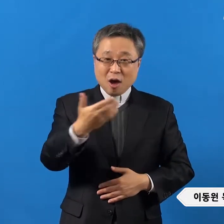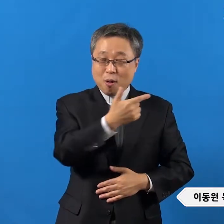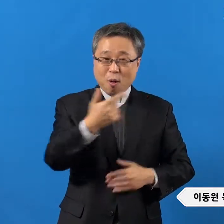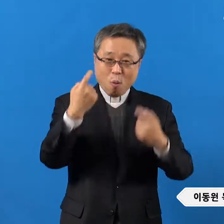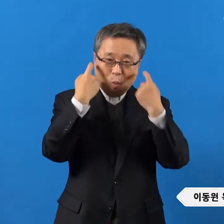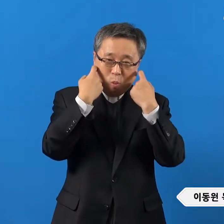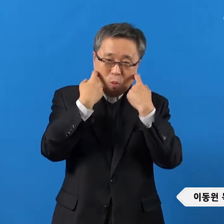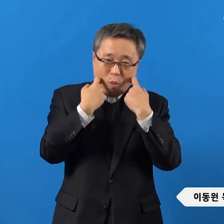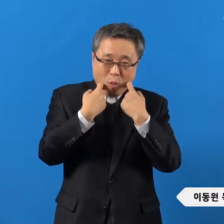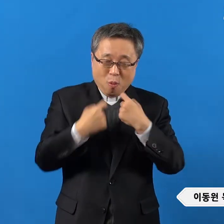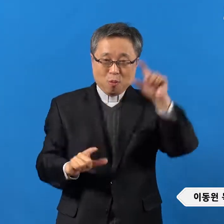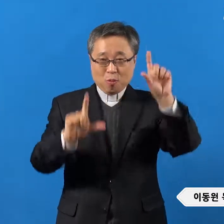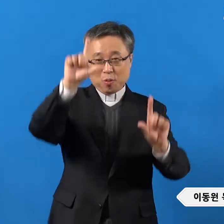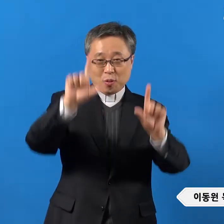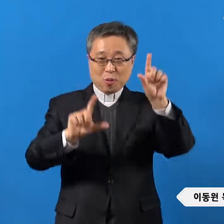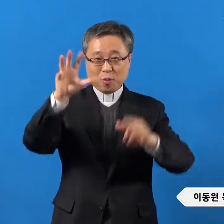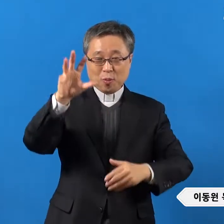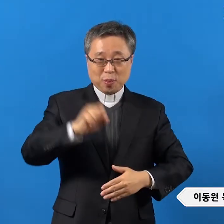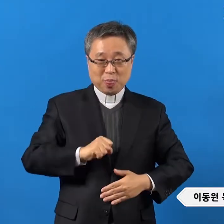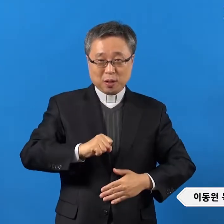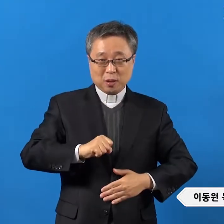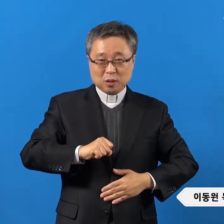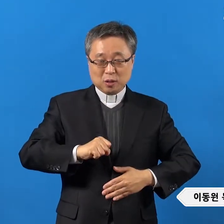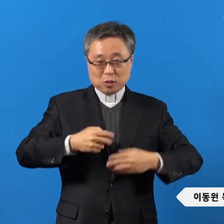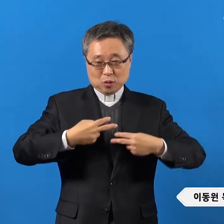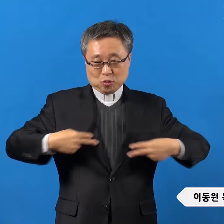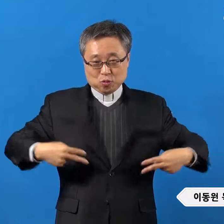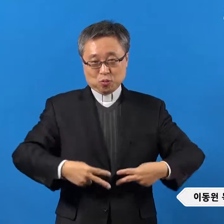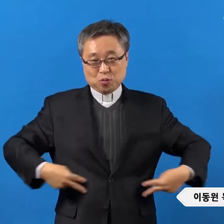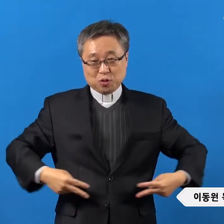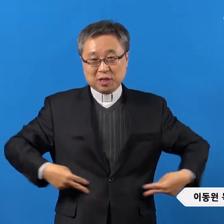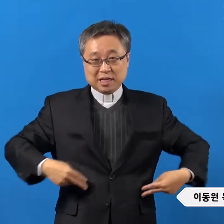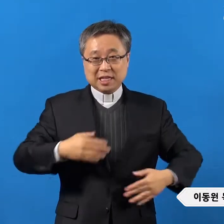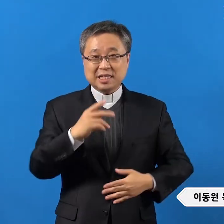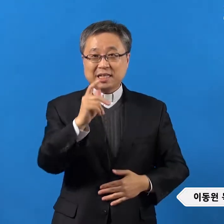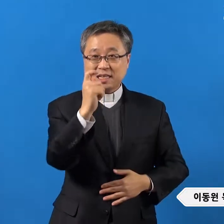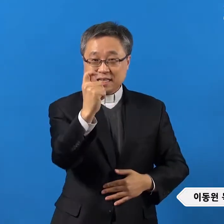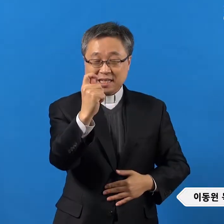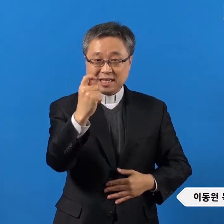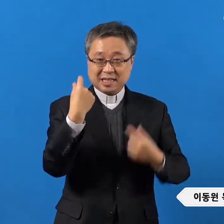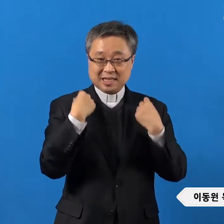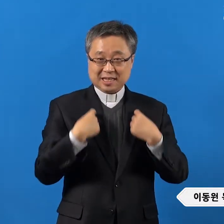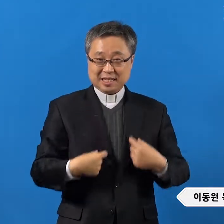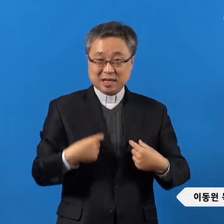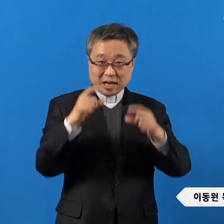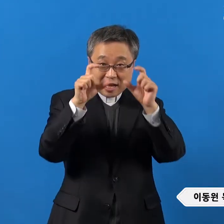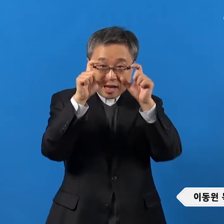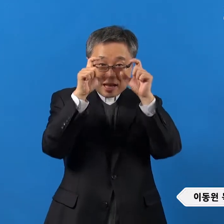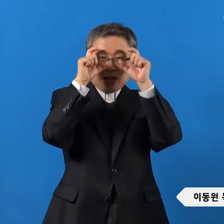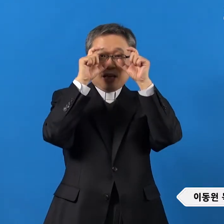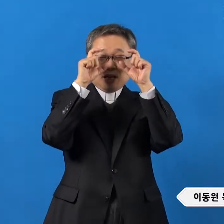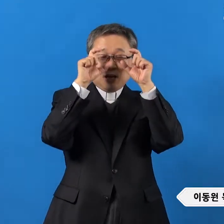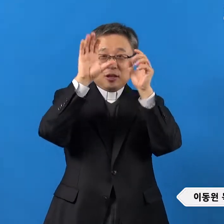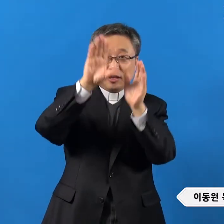모습으로 줄무늬 티셔츠를 입고 우스꽝스러운 모자와 안경을 쓴 때로는 너무 멍청한